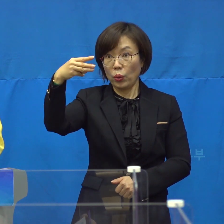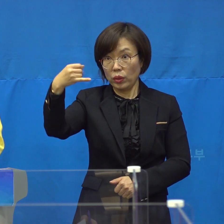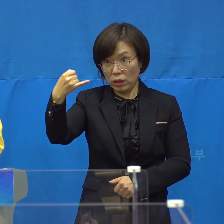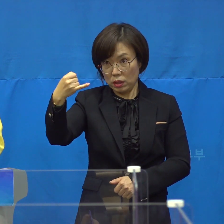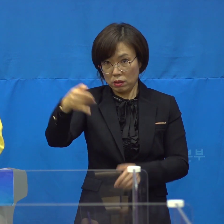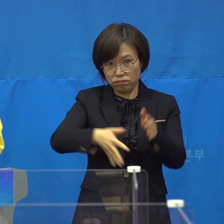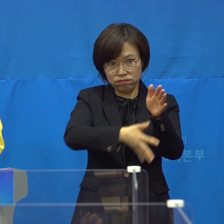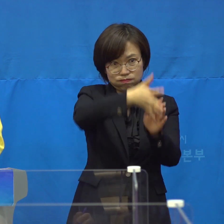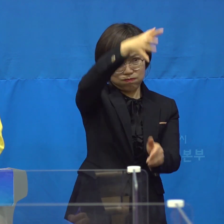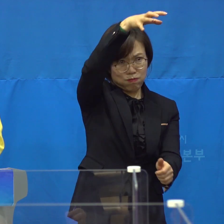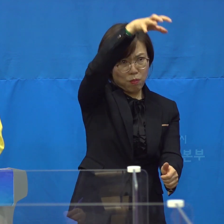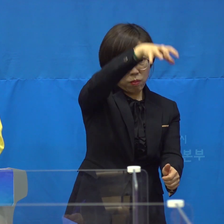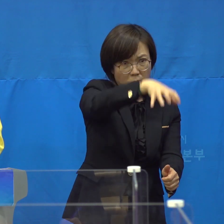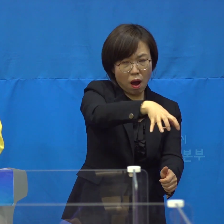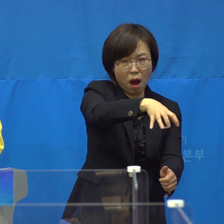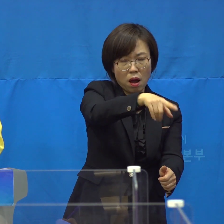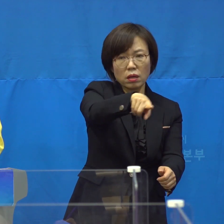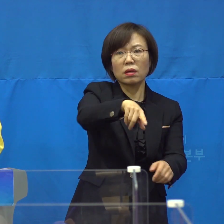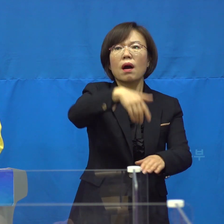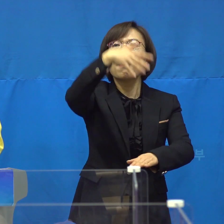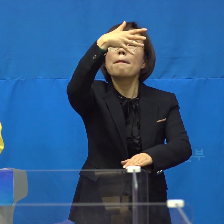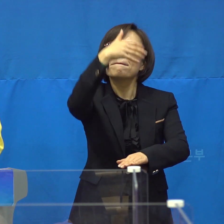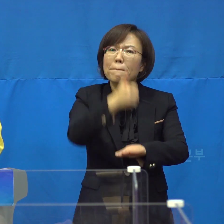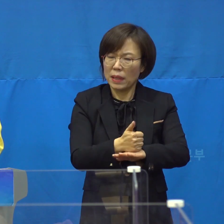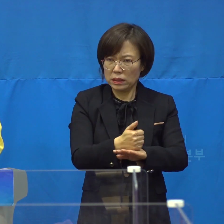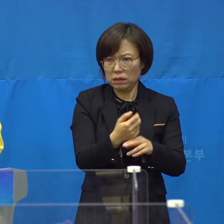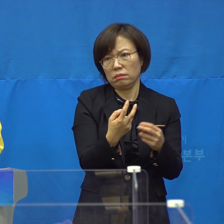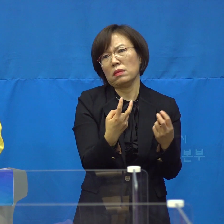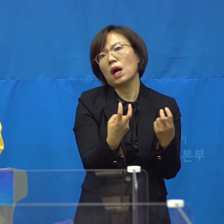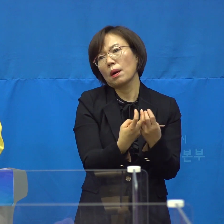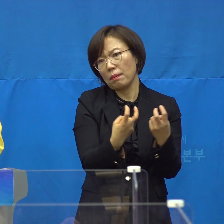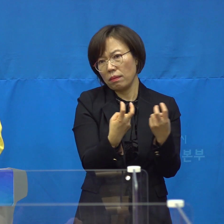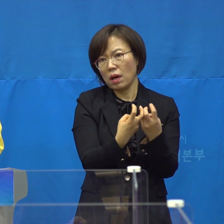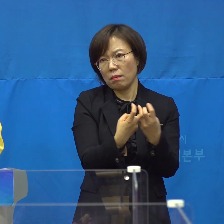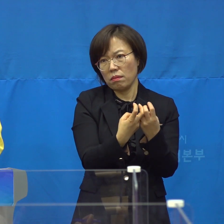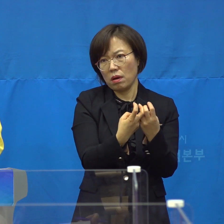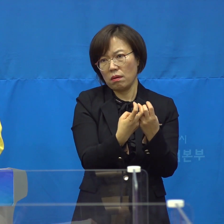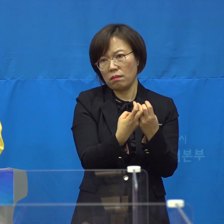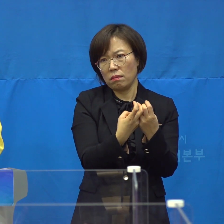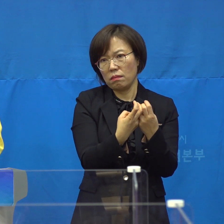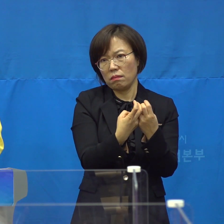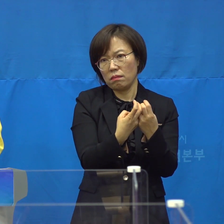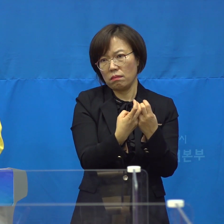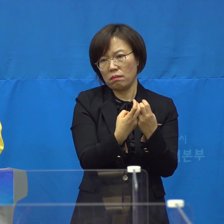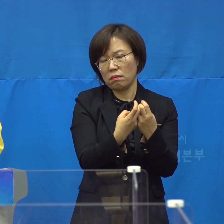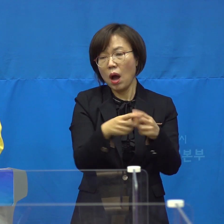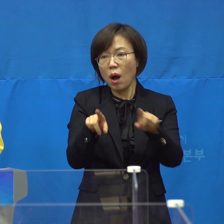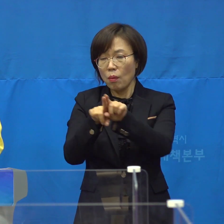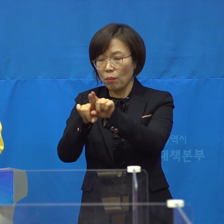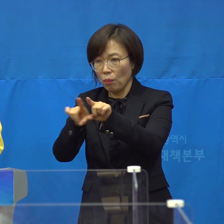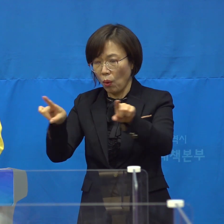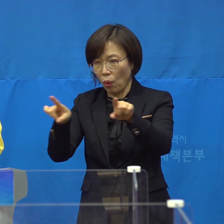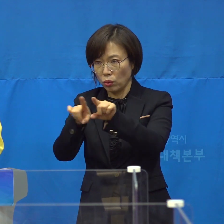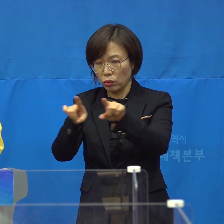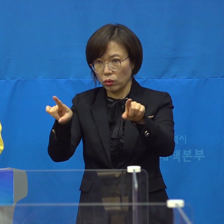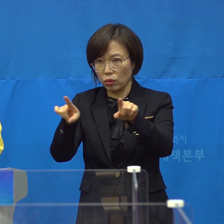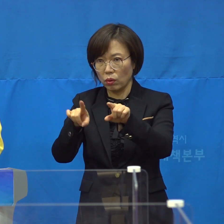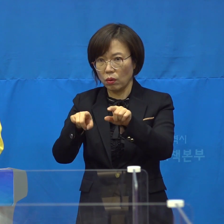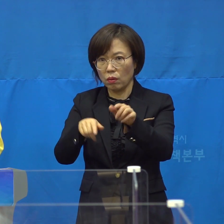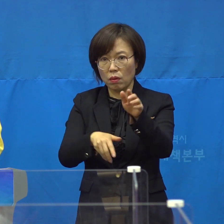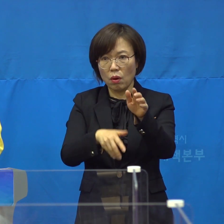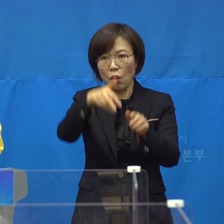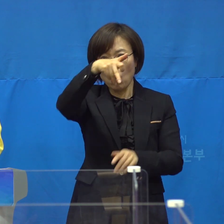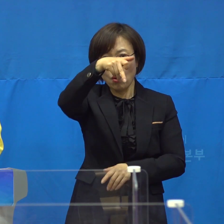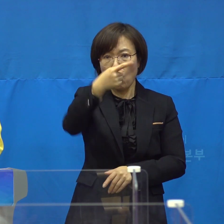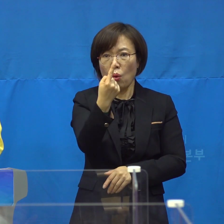게 그 마지막 수단으로 쓰는 격리 방법입니다. 일반적으로는 그 잘